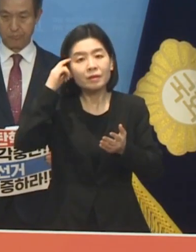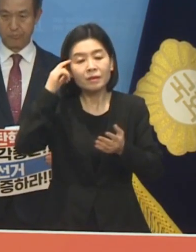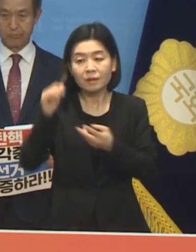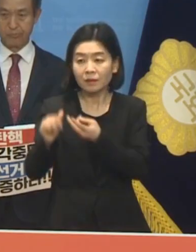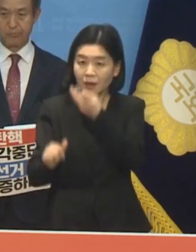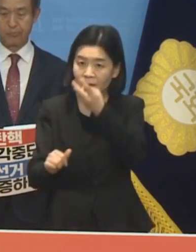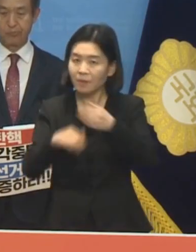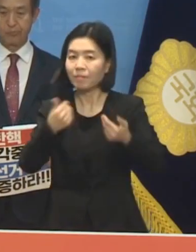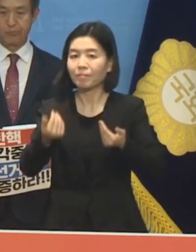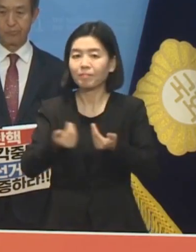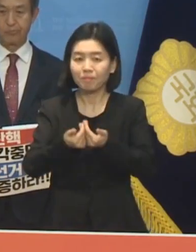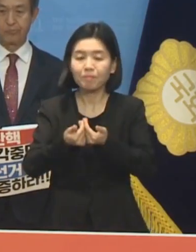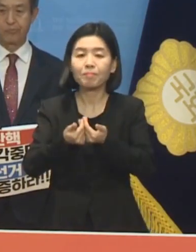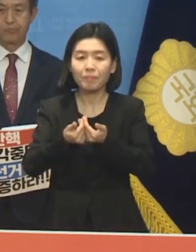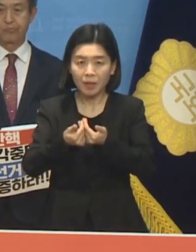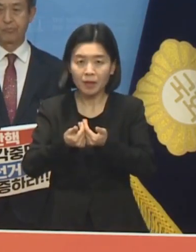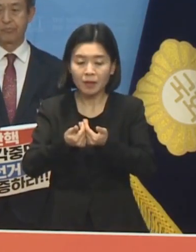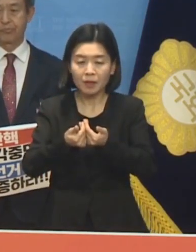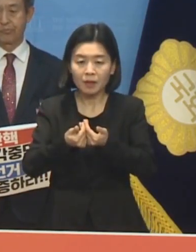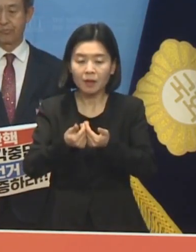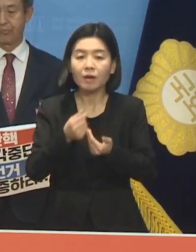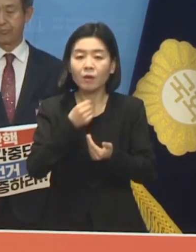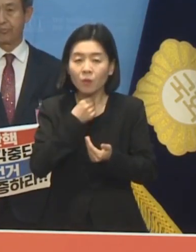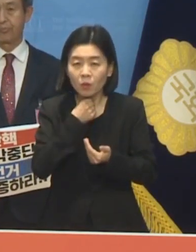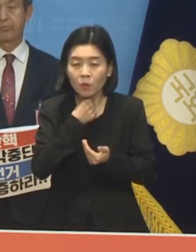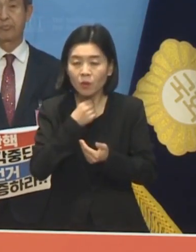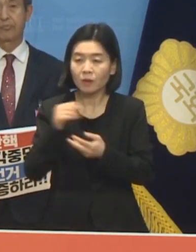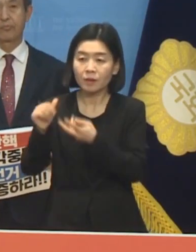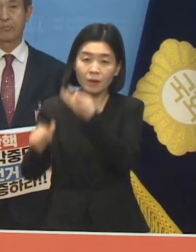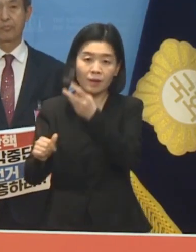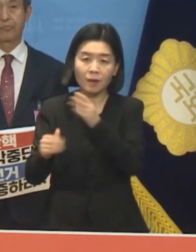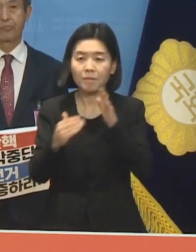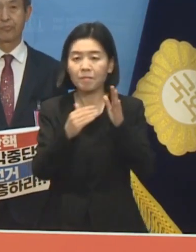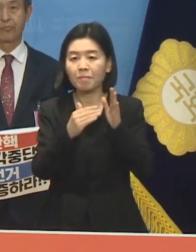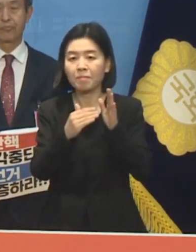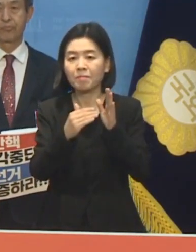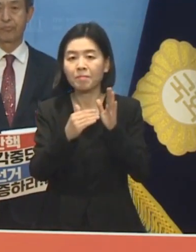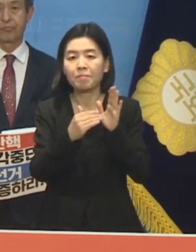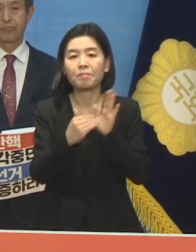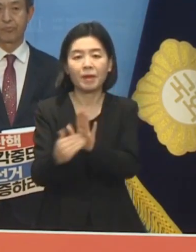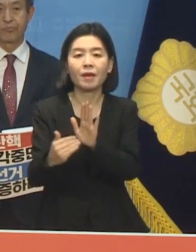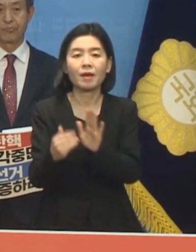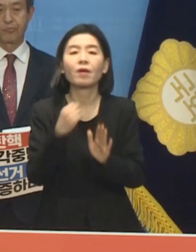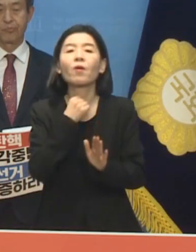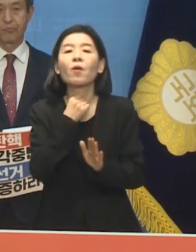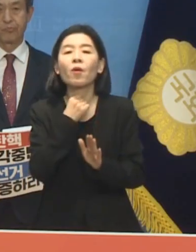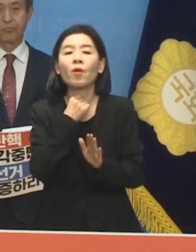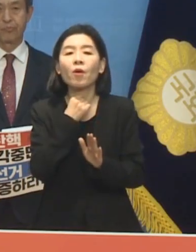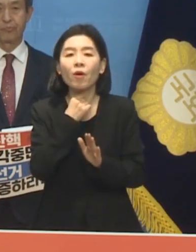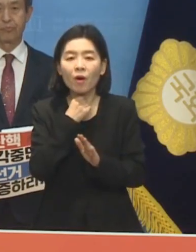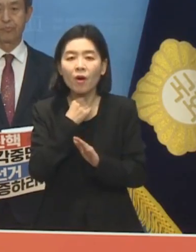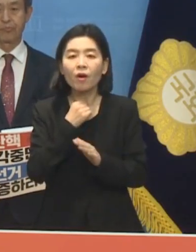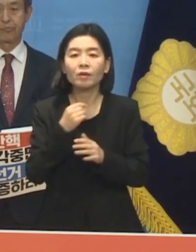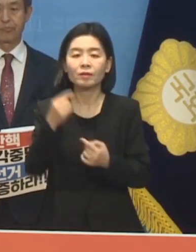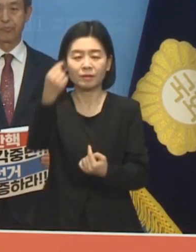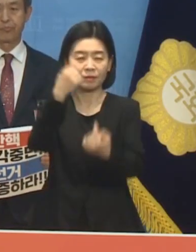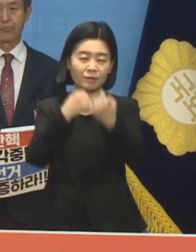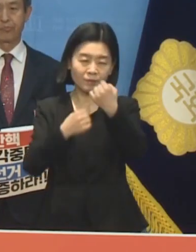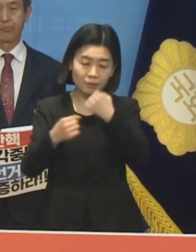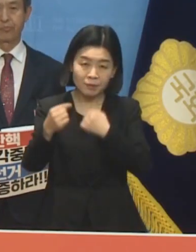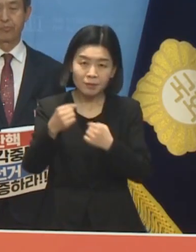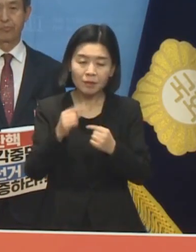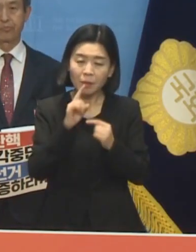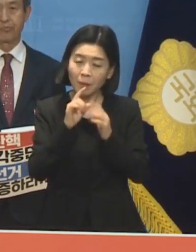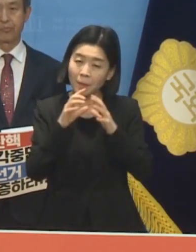탄핵을 반대하는, 그래서 탄핵 기각 또는 각하를 주장하고 있는 사회 각계각층의 목소리가 높아지고